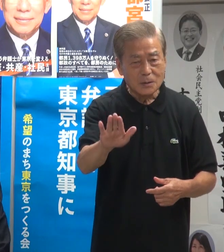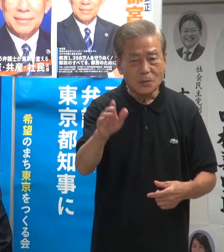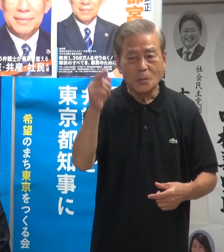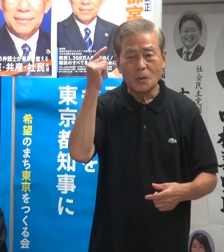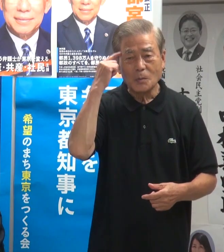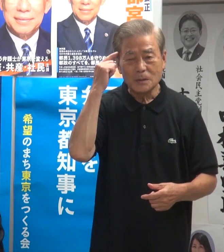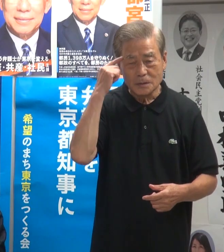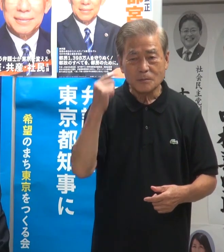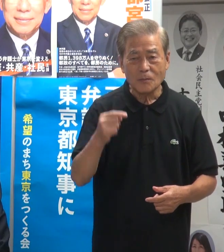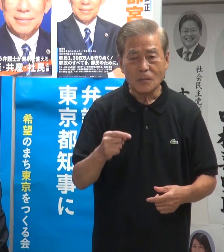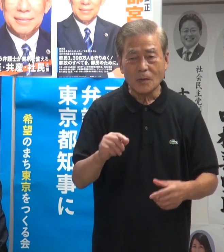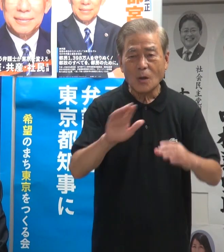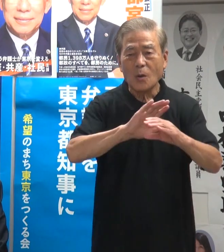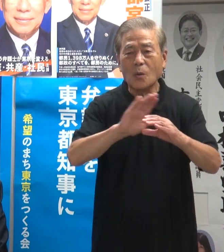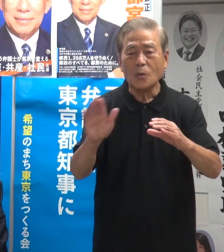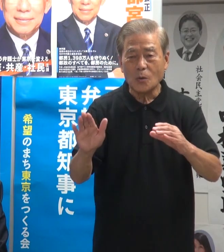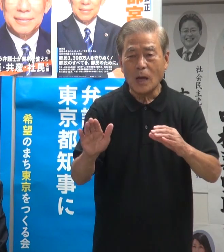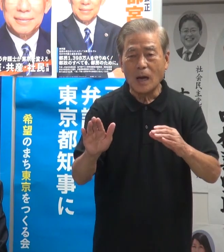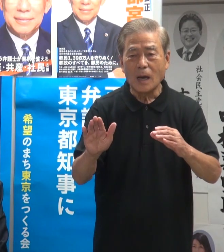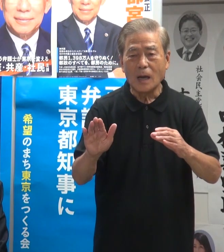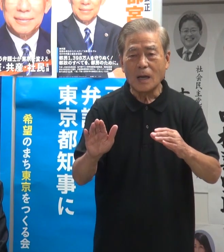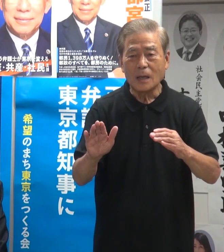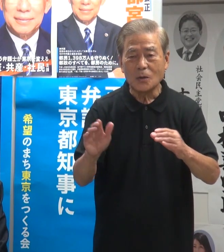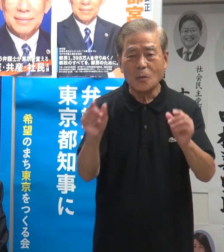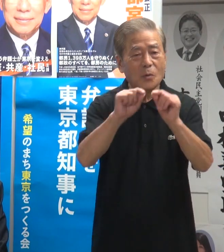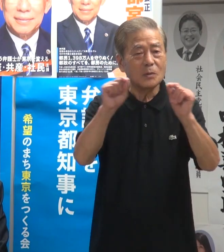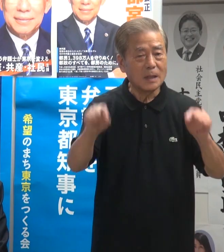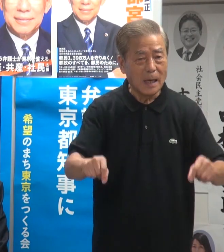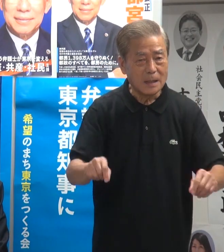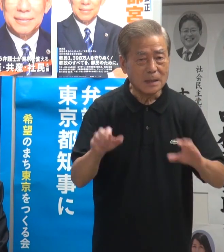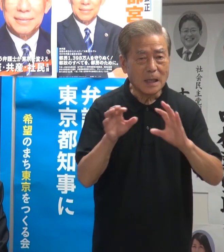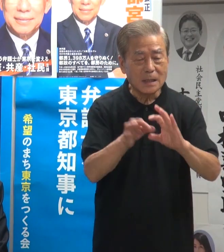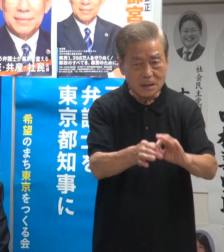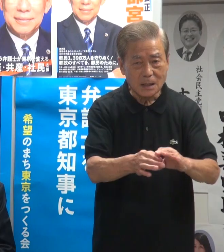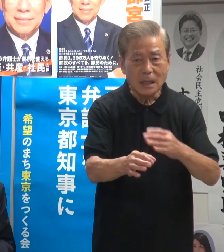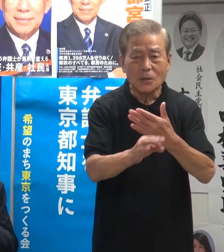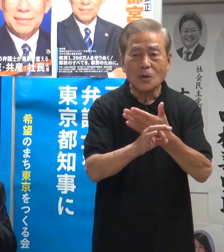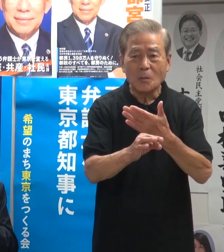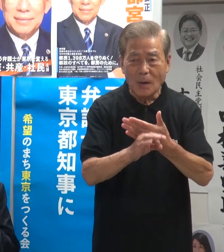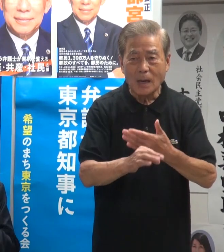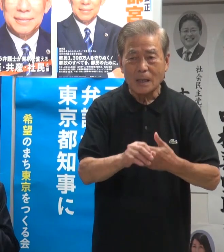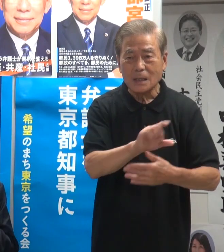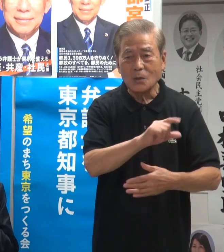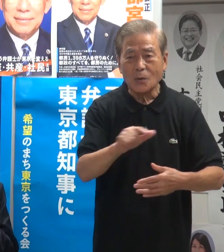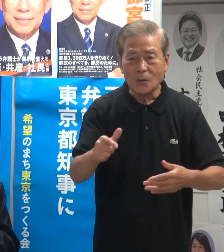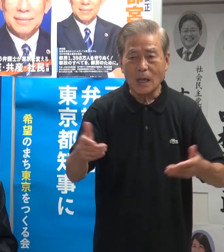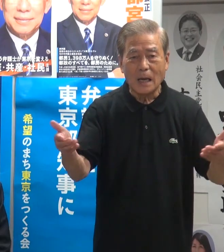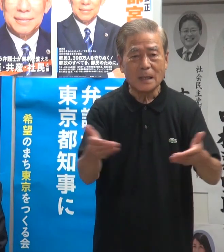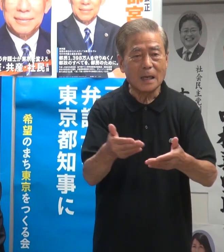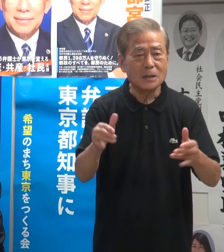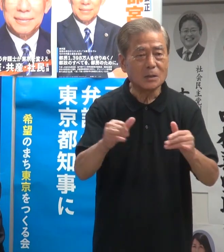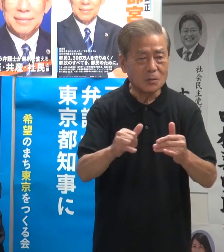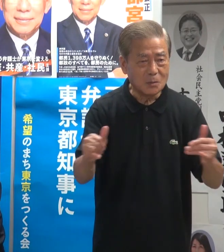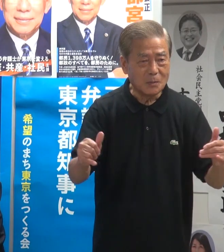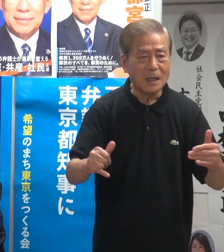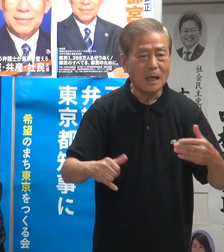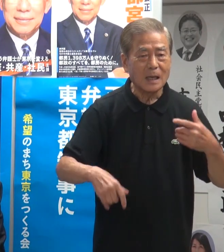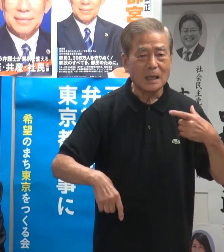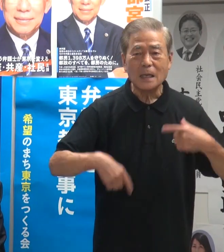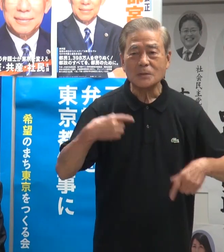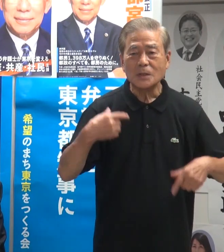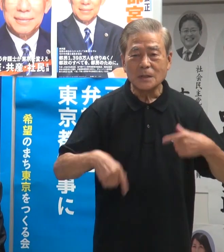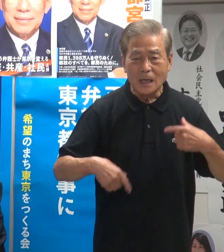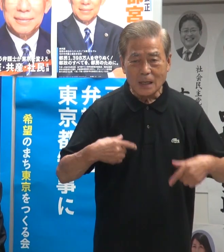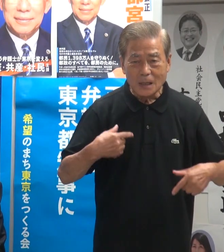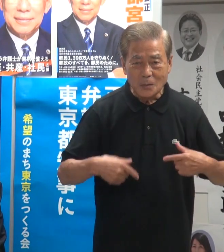りコロナ災害の下で、パートとかアルバイトをしていた学生が仕事がなくなったり、親